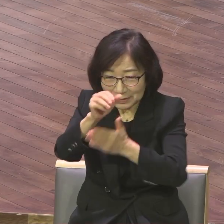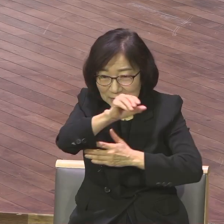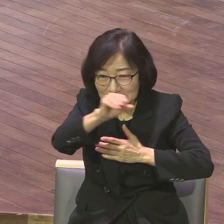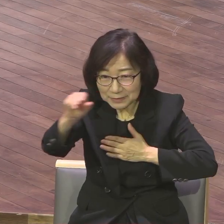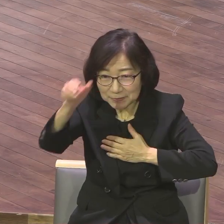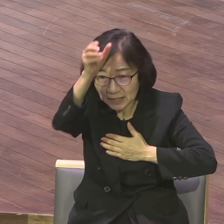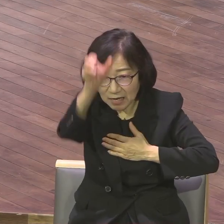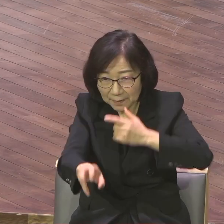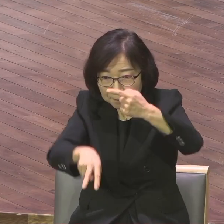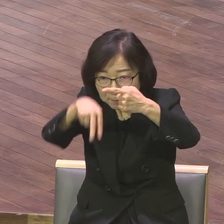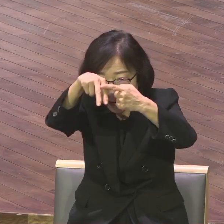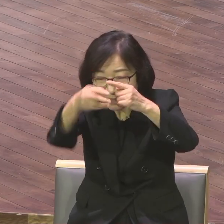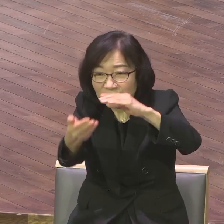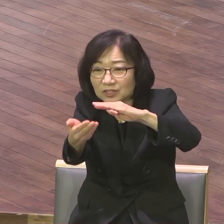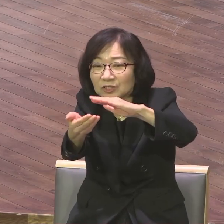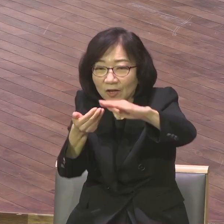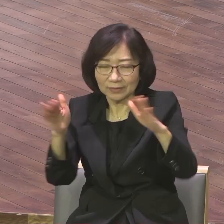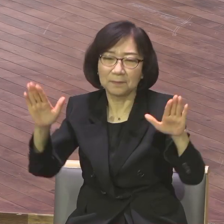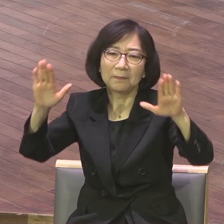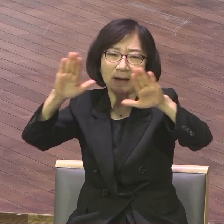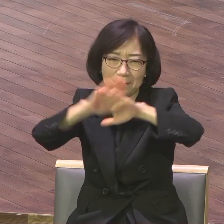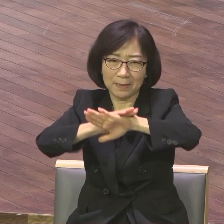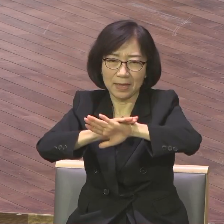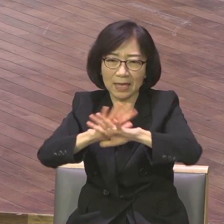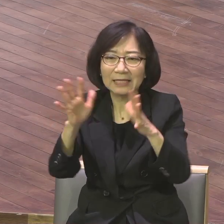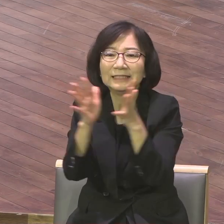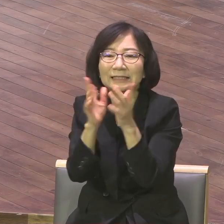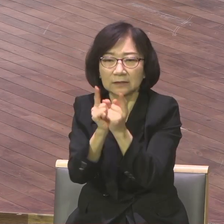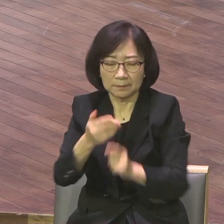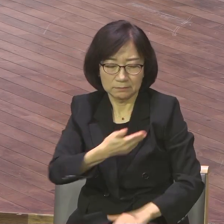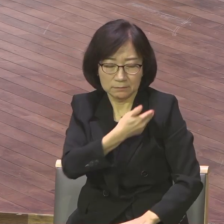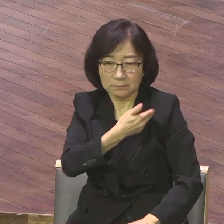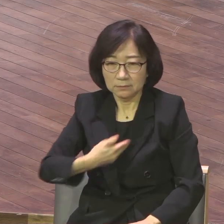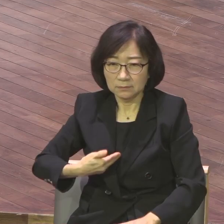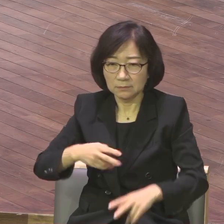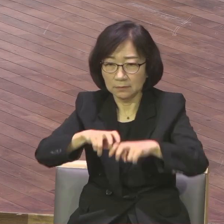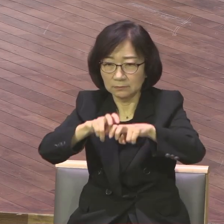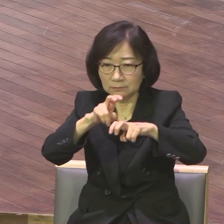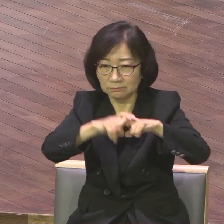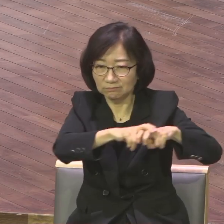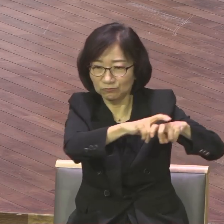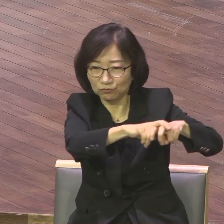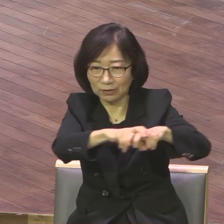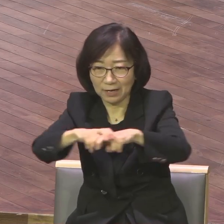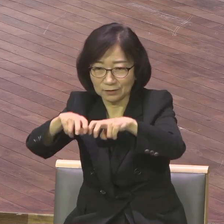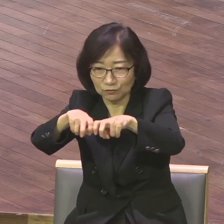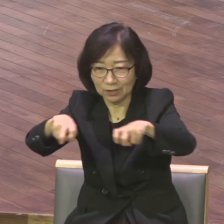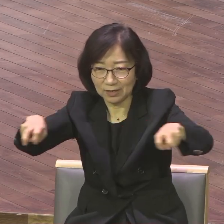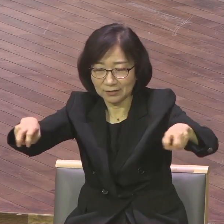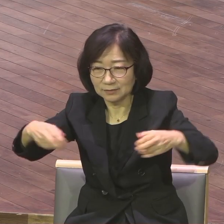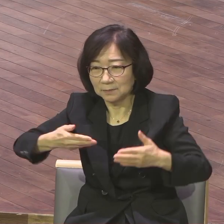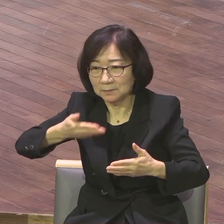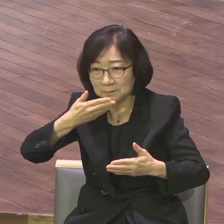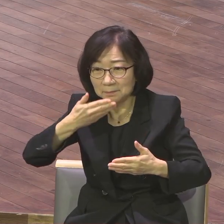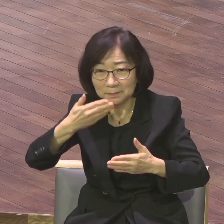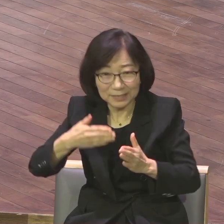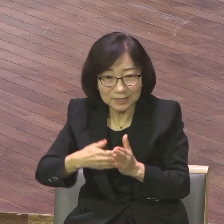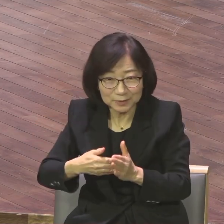전날 밤에 진행을 직접 하셨는데 그 영적 의미를 오늘 본문에 요한복음 6장에서 밝히고